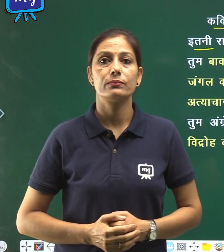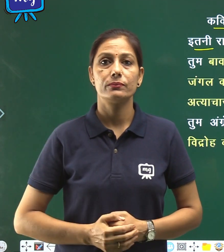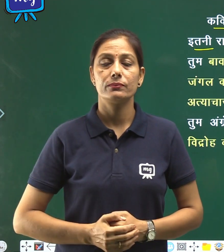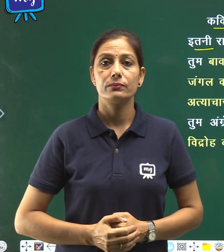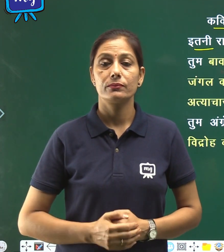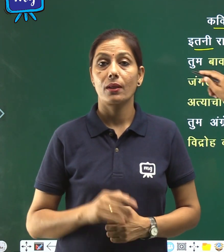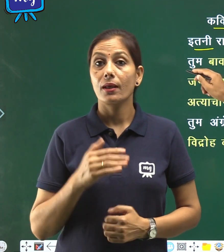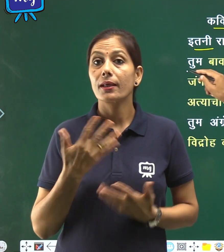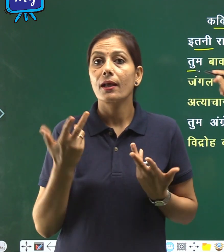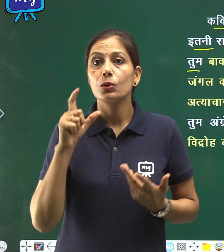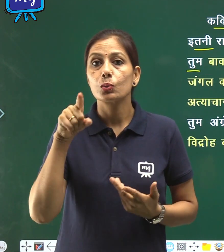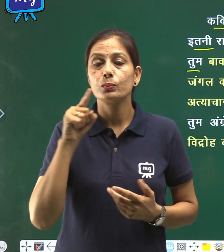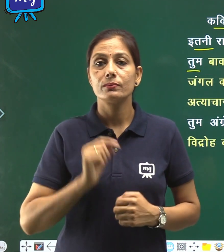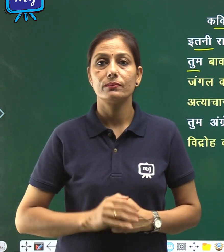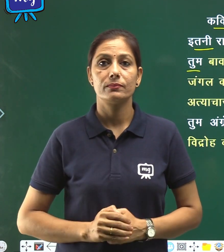क्या तुम